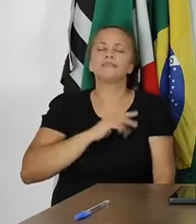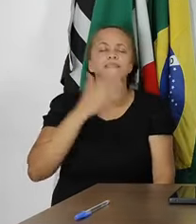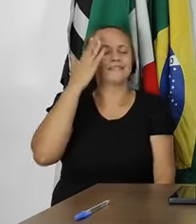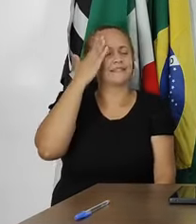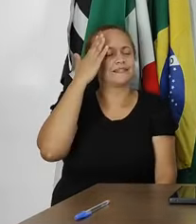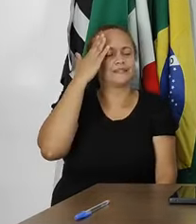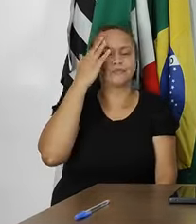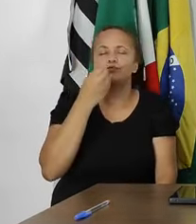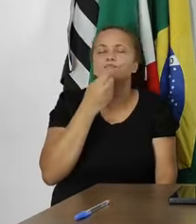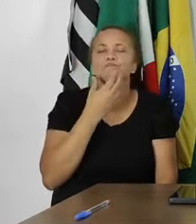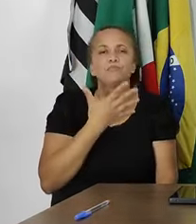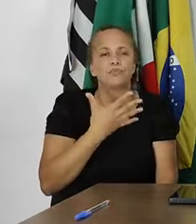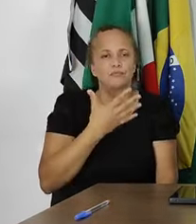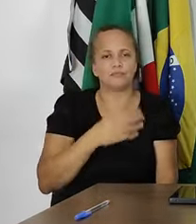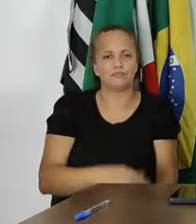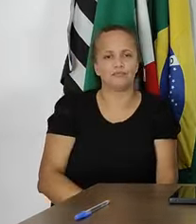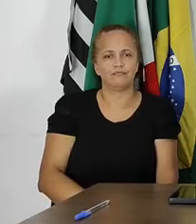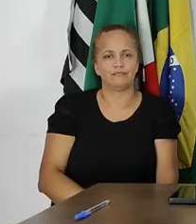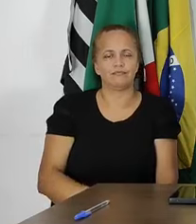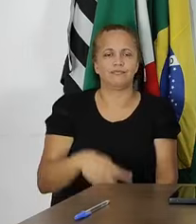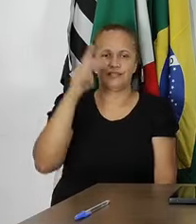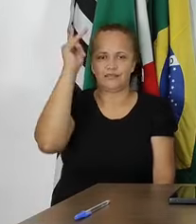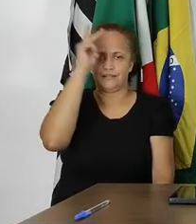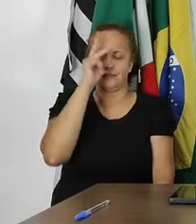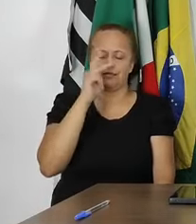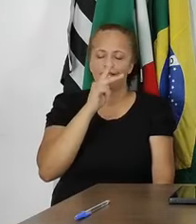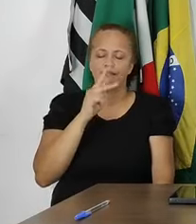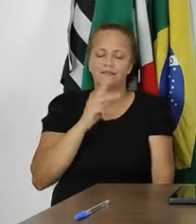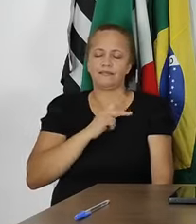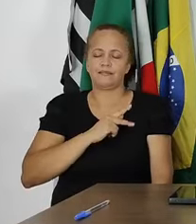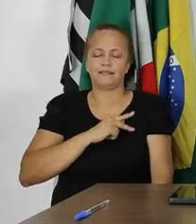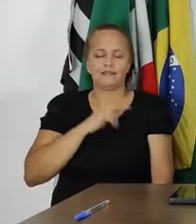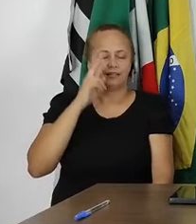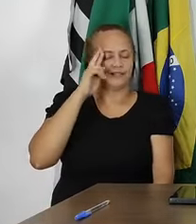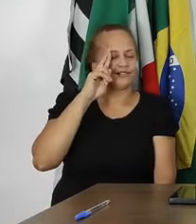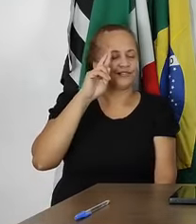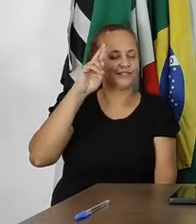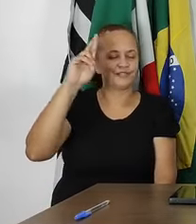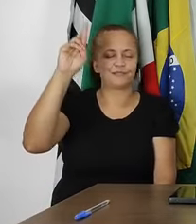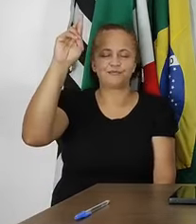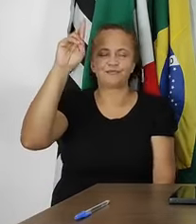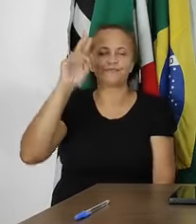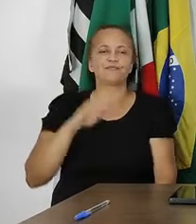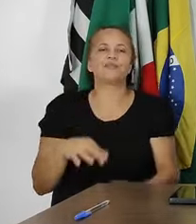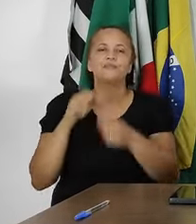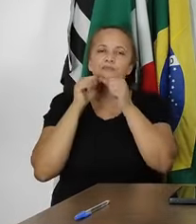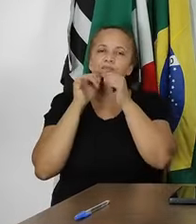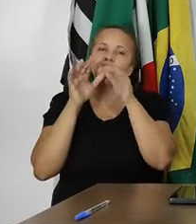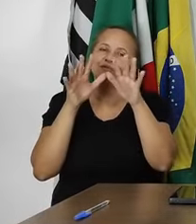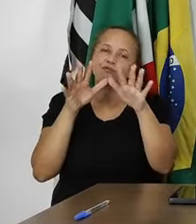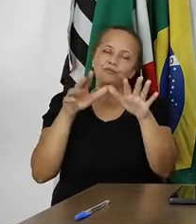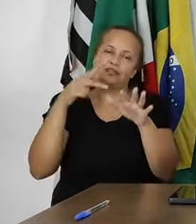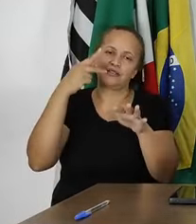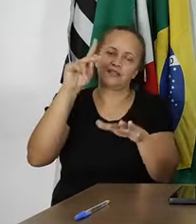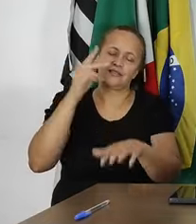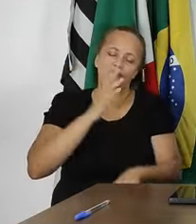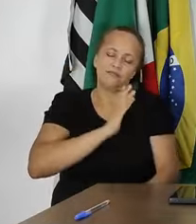Deus, que excede todo entendimento, guardará o vosso coração e a